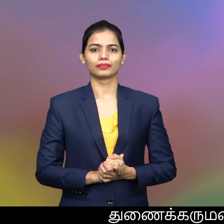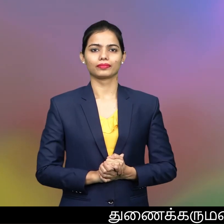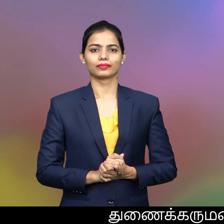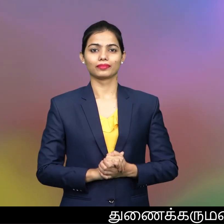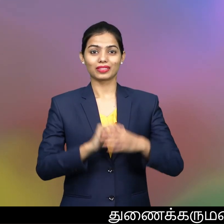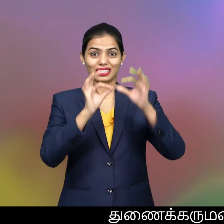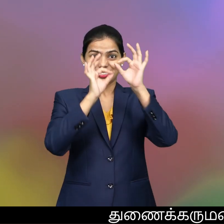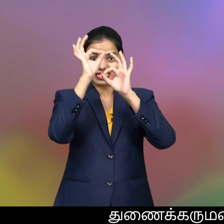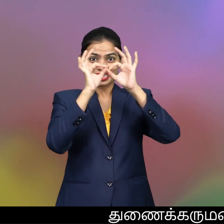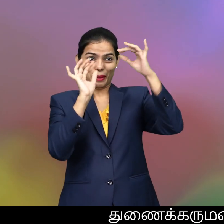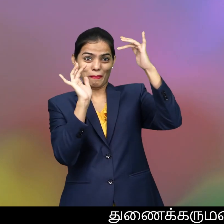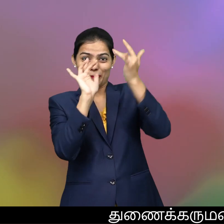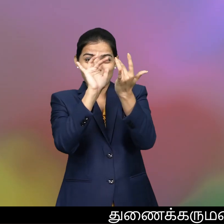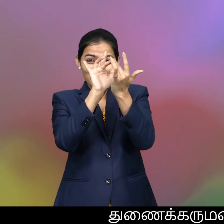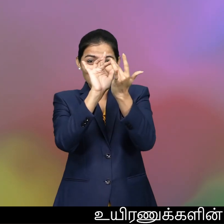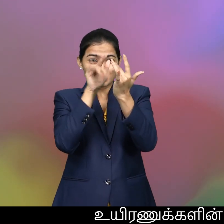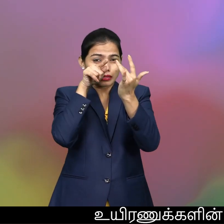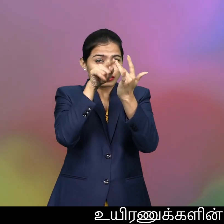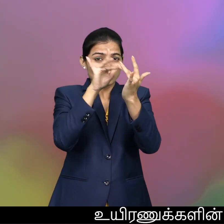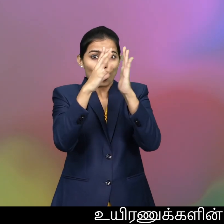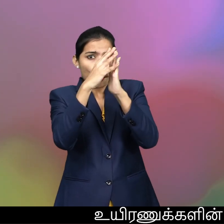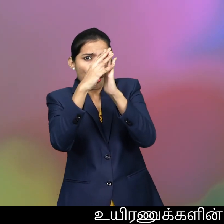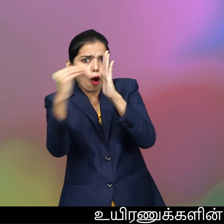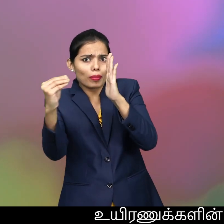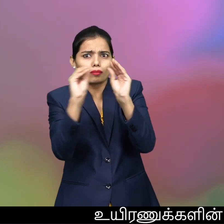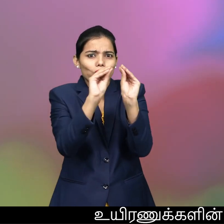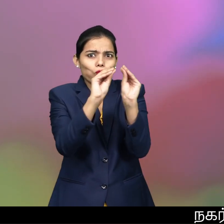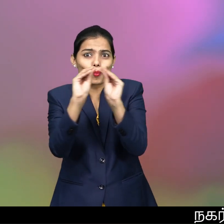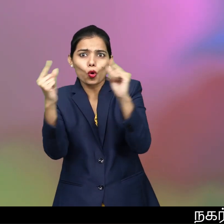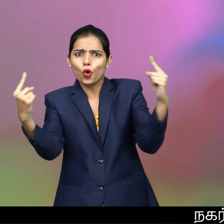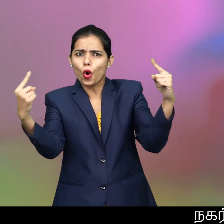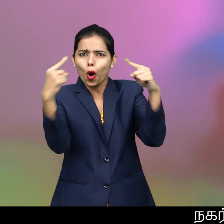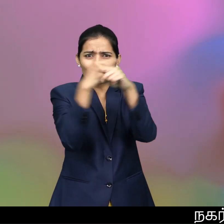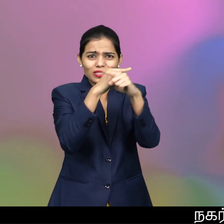துணை கருமணிகள் நகலெடுத்து உயிரணுக்களின் எதிர் துருவங்களுக்கு நகர்கின்றன.